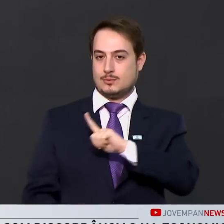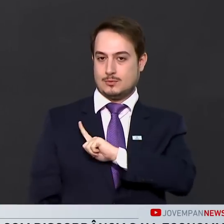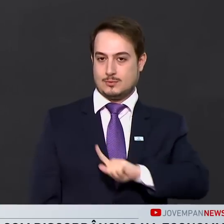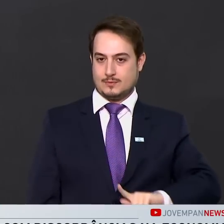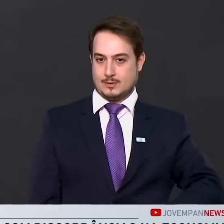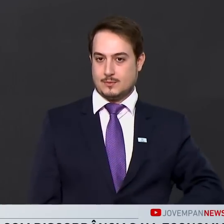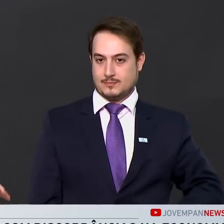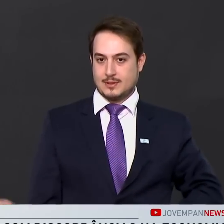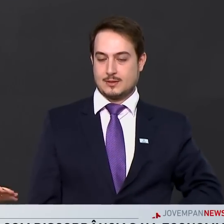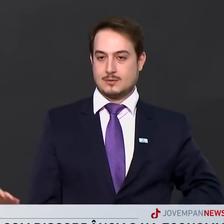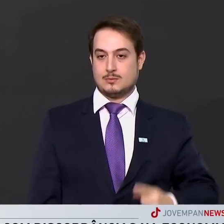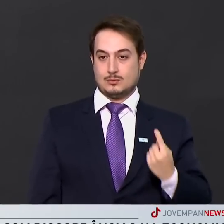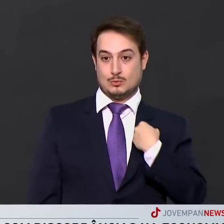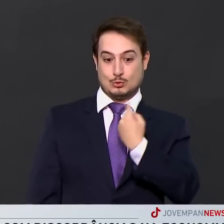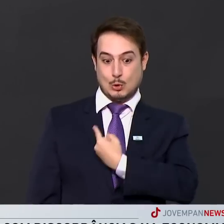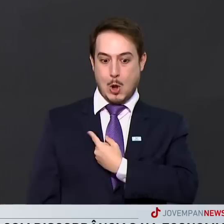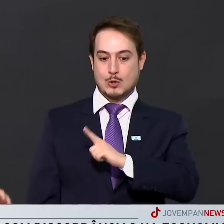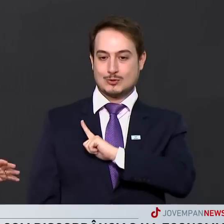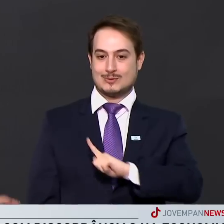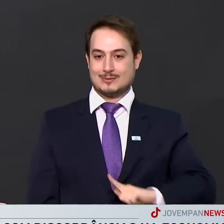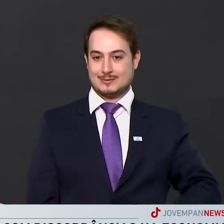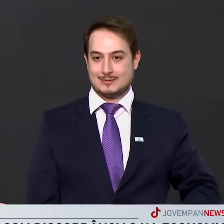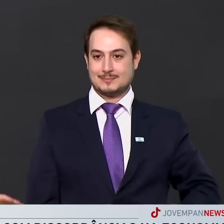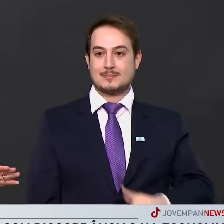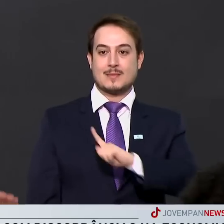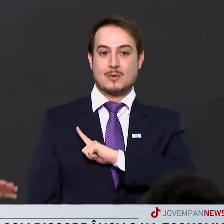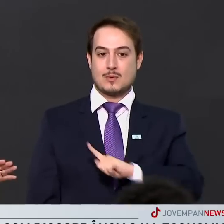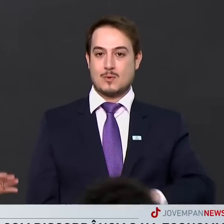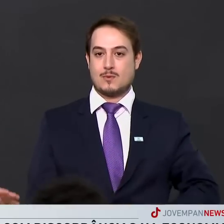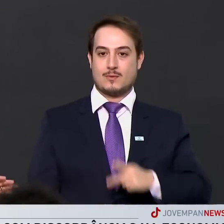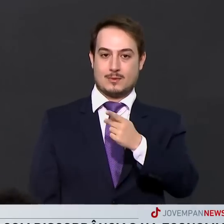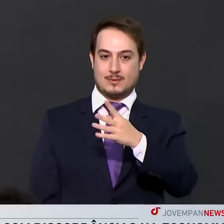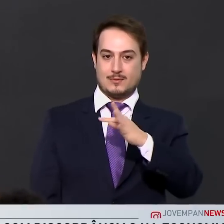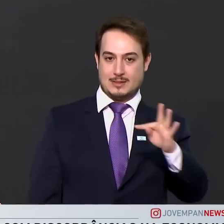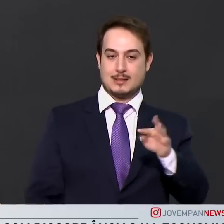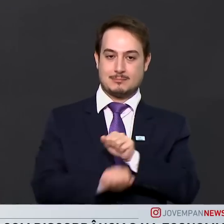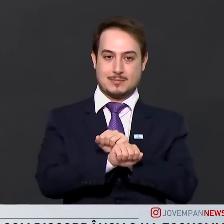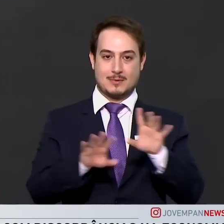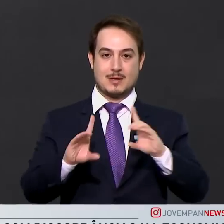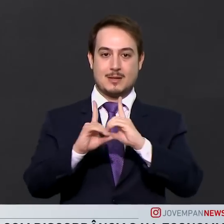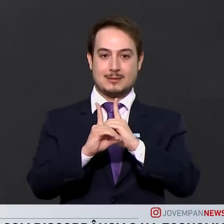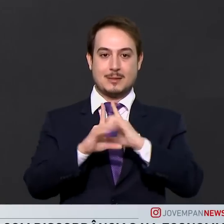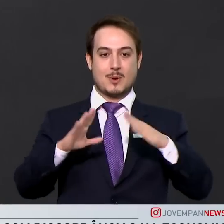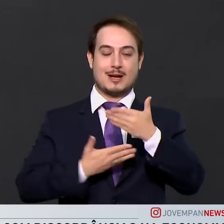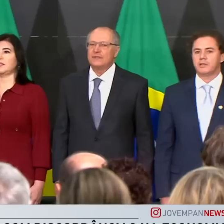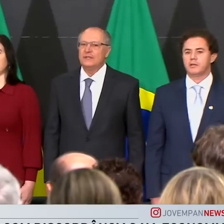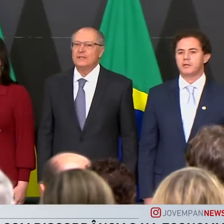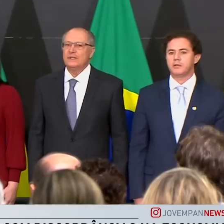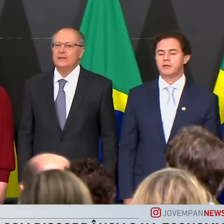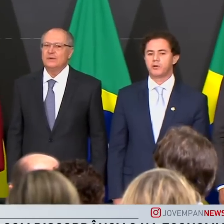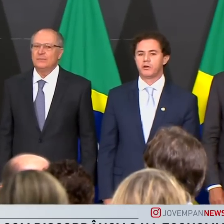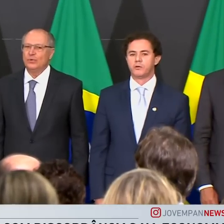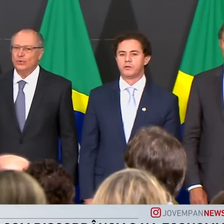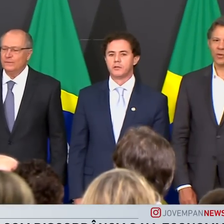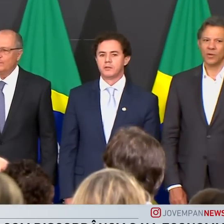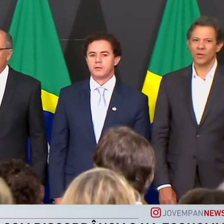do seu governo, do nosso governo, do governo do PT e da Frente Ampla Democrática do Brasil. O